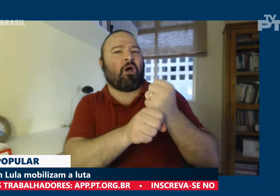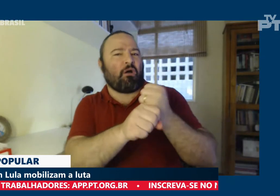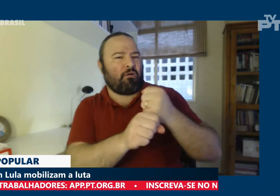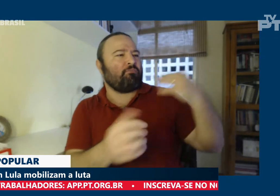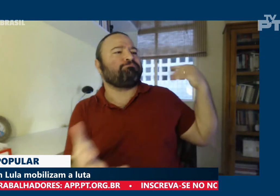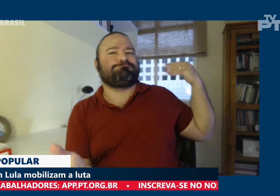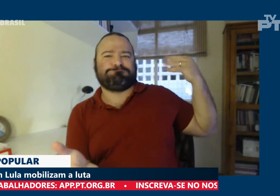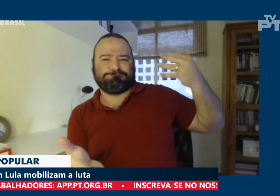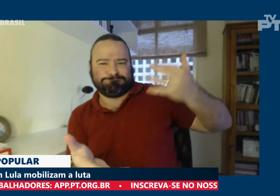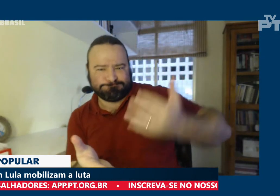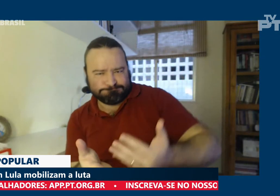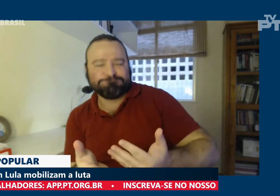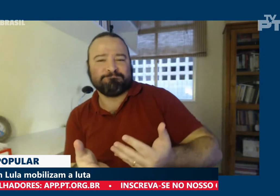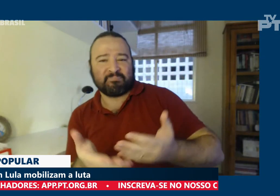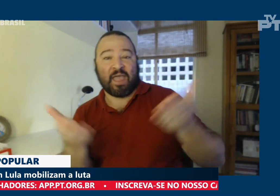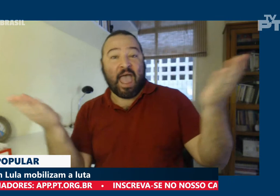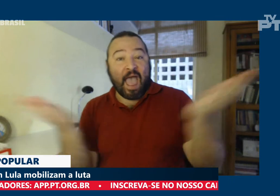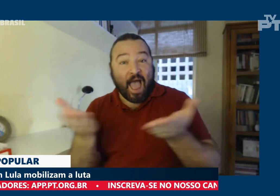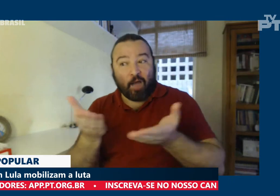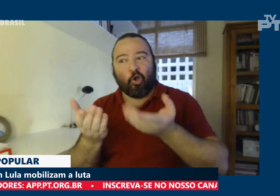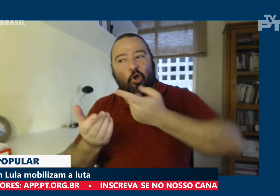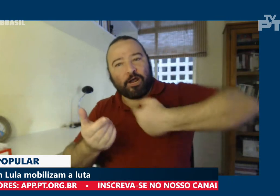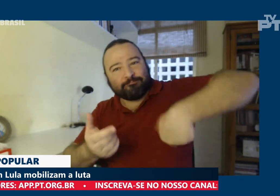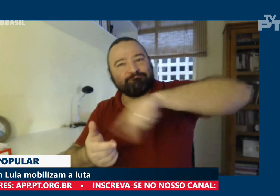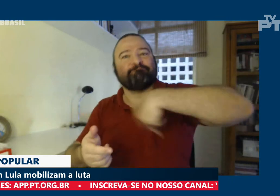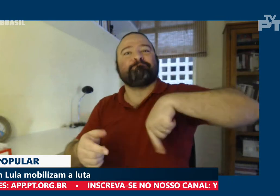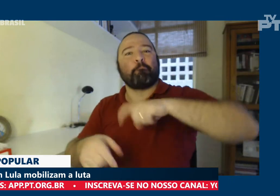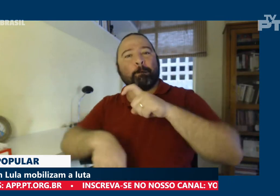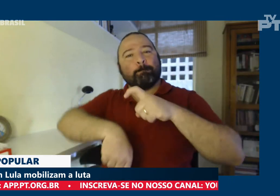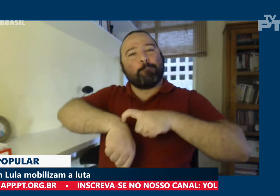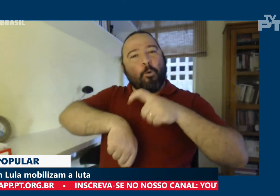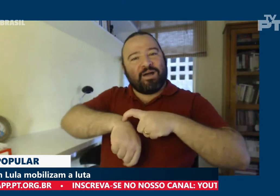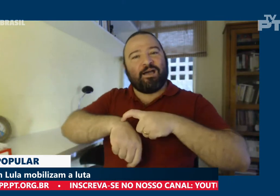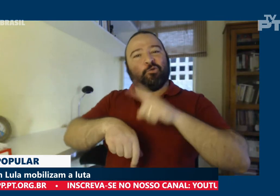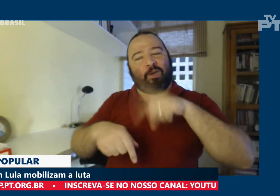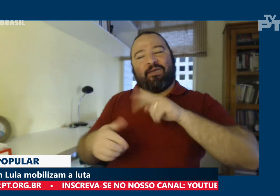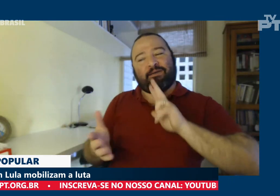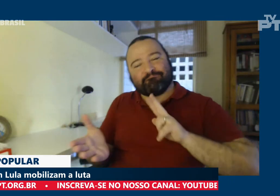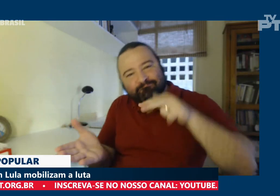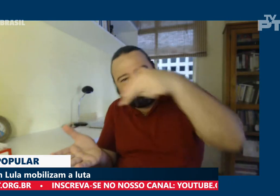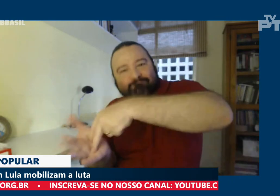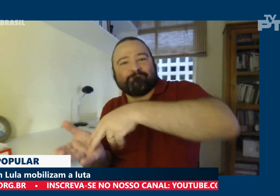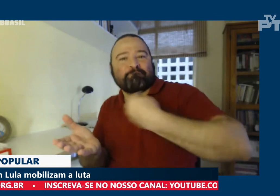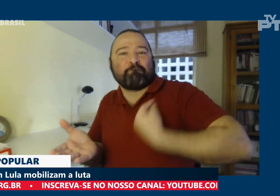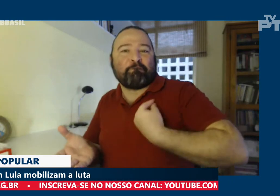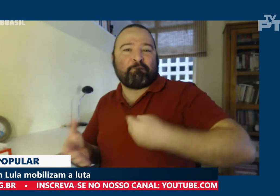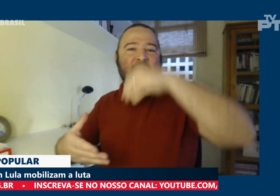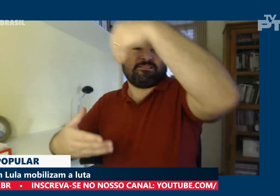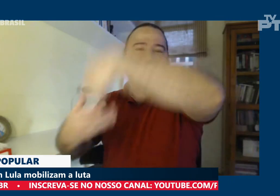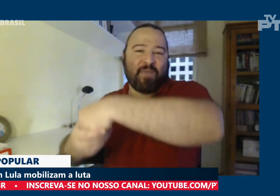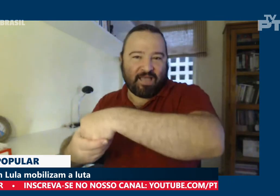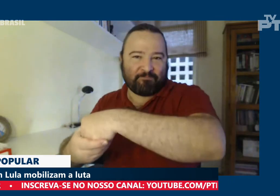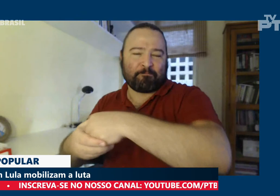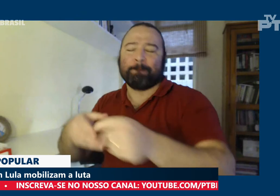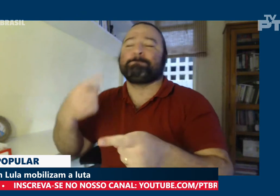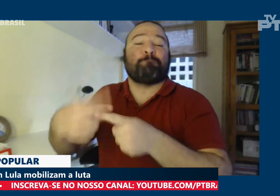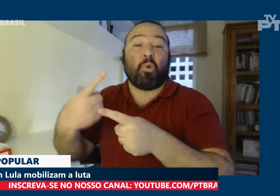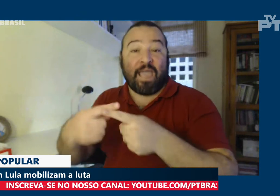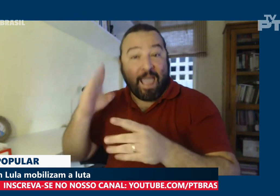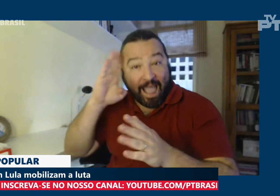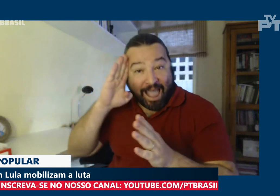é preciso apoiar as pessoas surdas, que a gente tem uma trajetória de luta e de conquistas. Só que agora é um momento